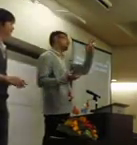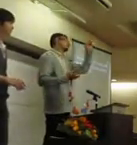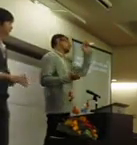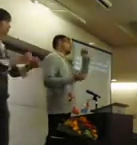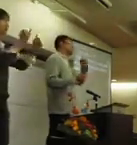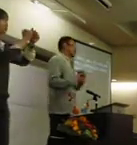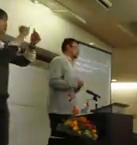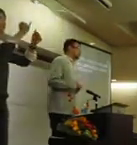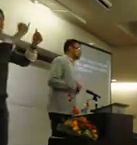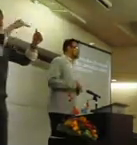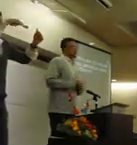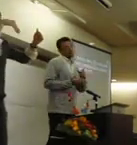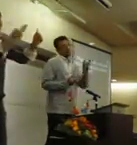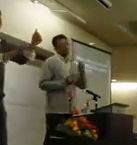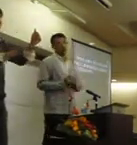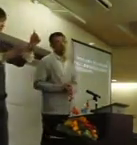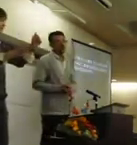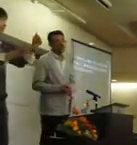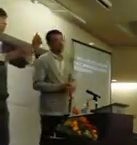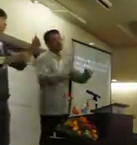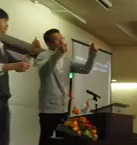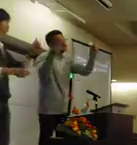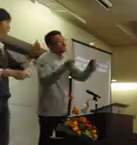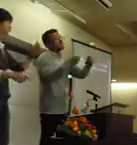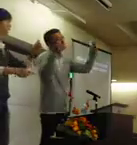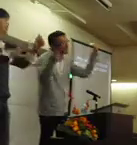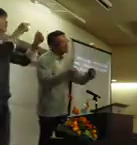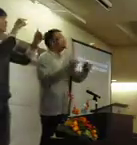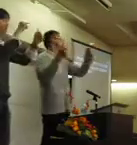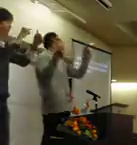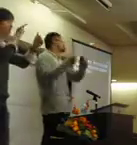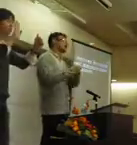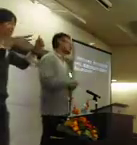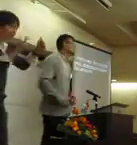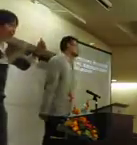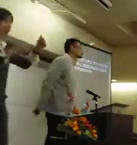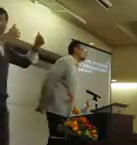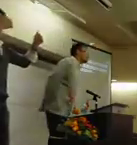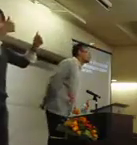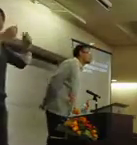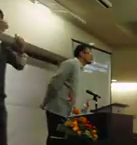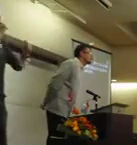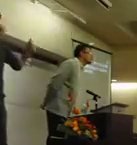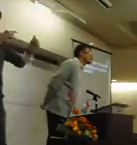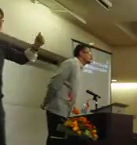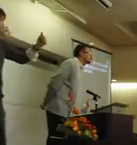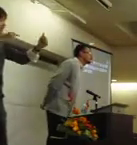今でもきっと遺族のもとに通って庭いじりしていると思います。